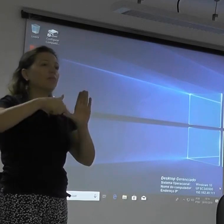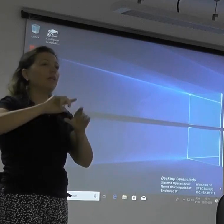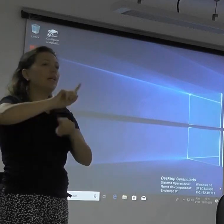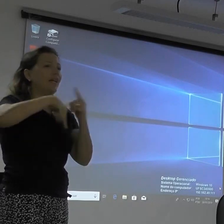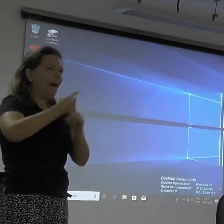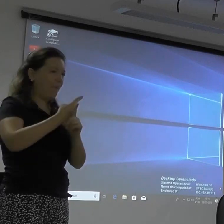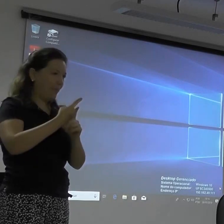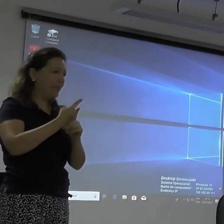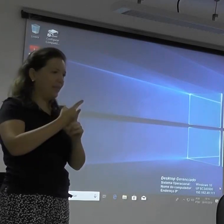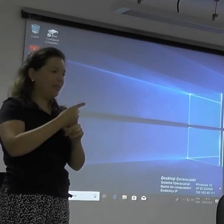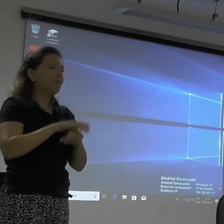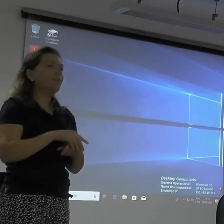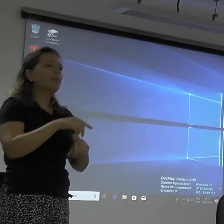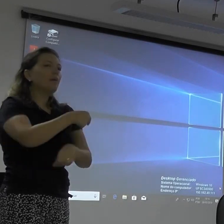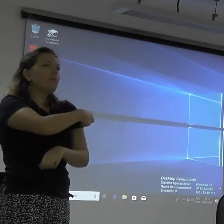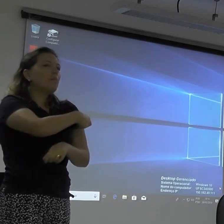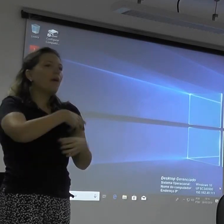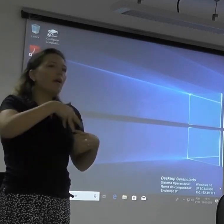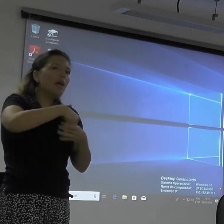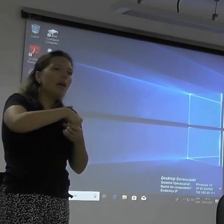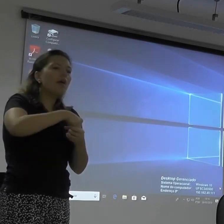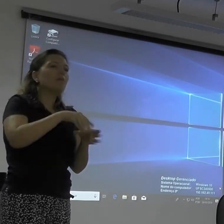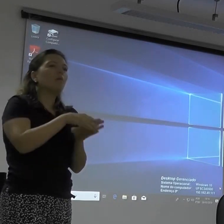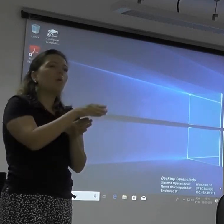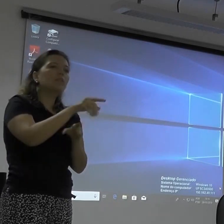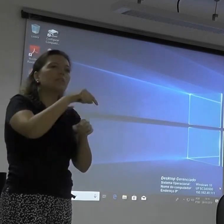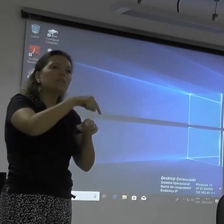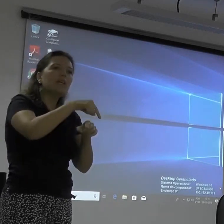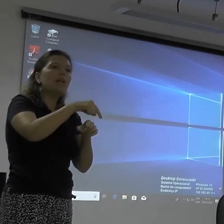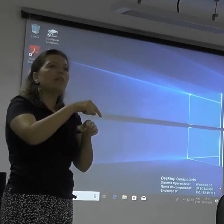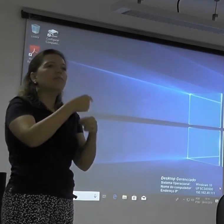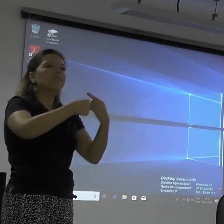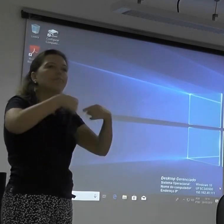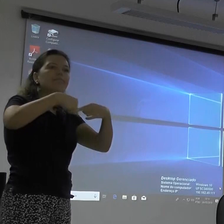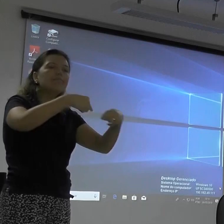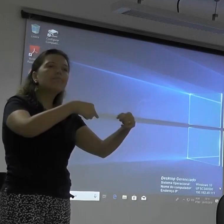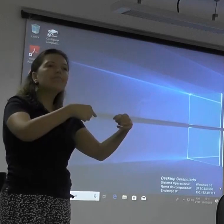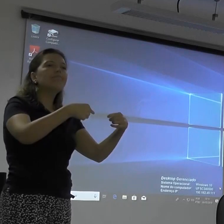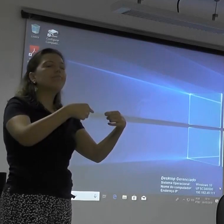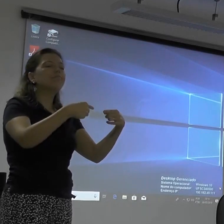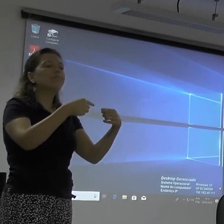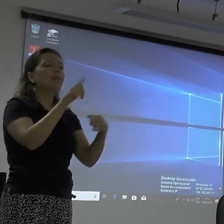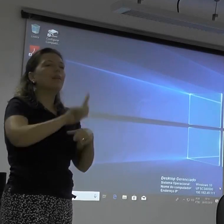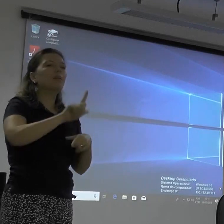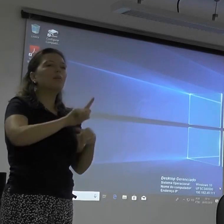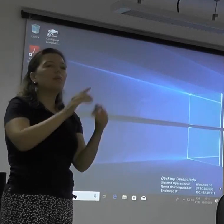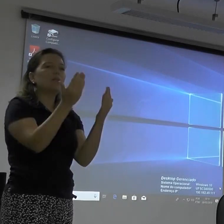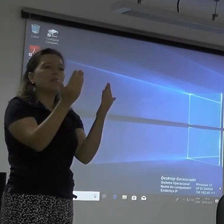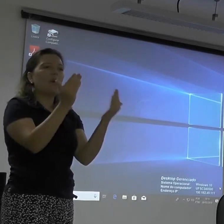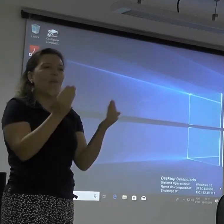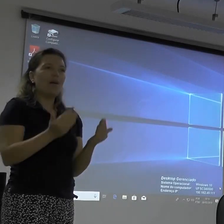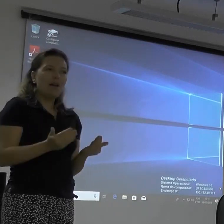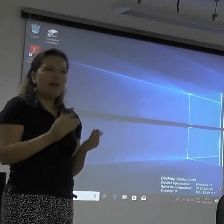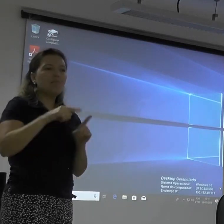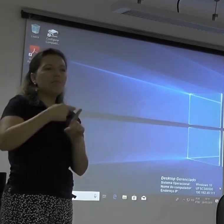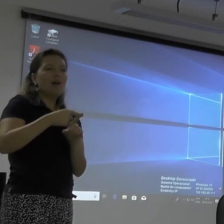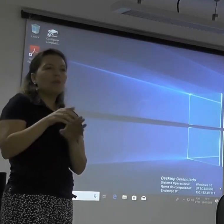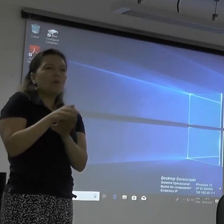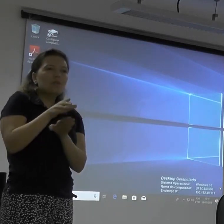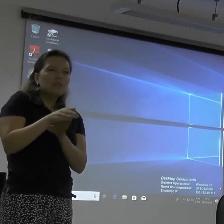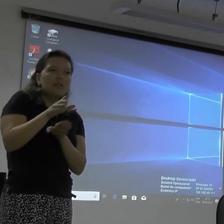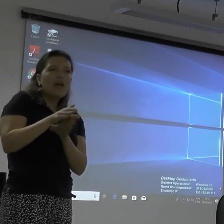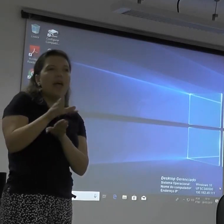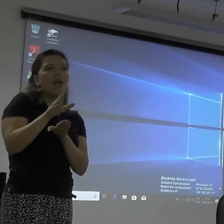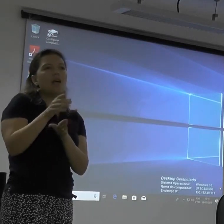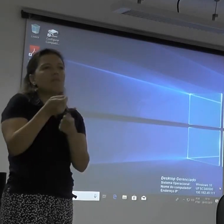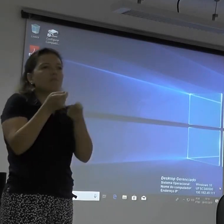do Conselho Deliberativo da Associação Brasileira de Literatura Comparada, ABRALIC, do Conselho de Agência e Inovação